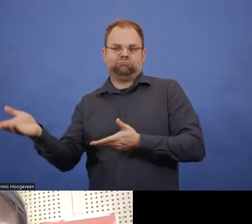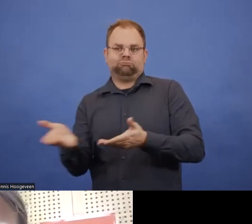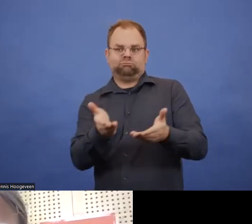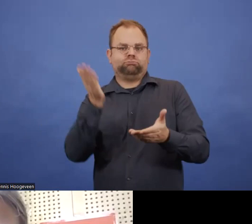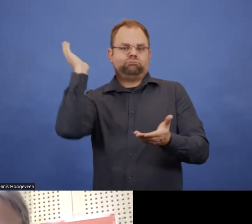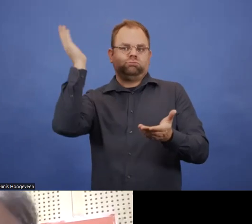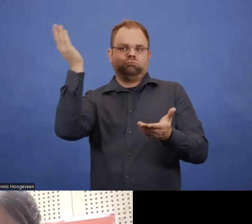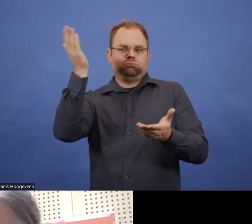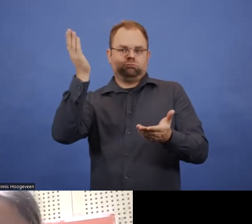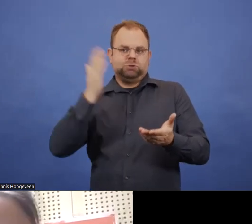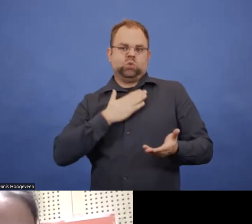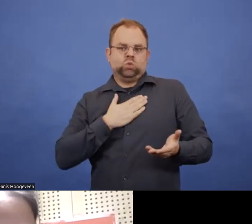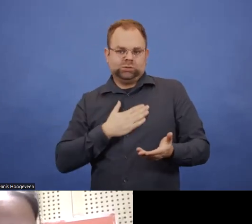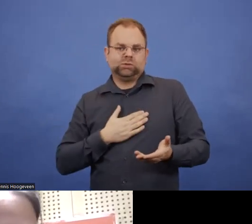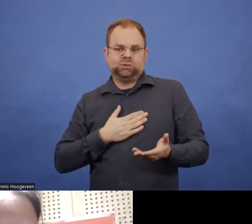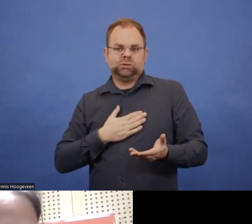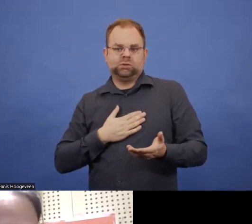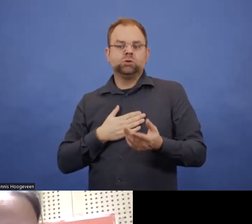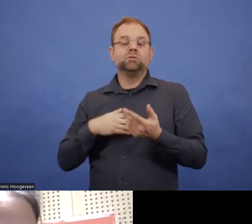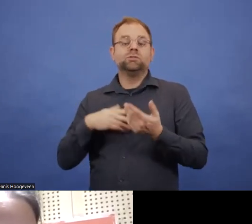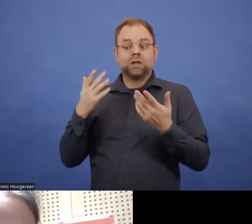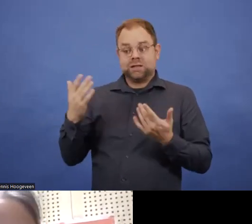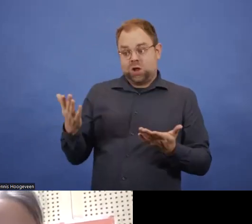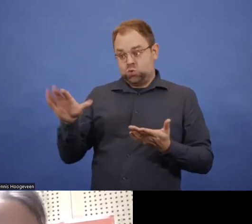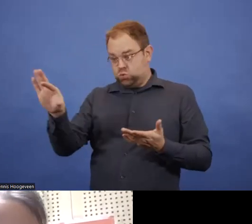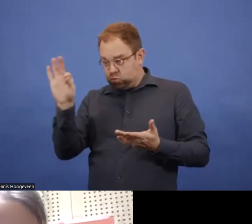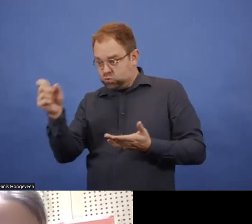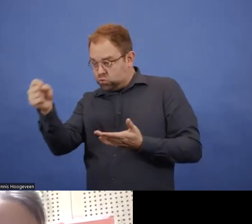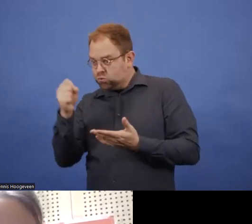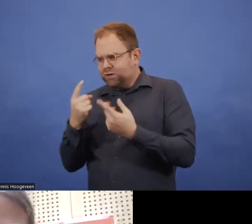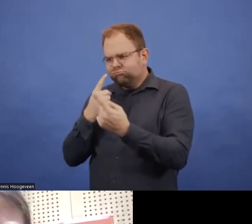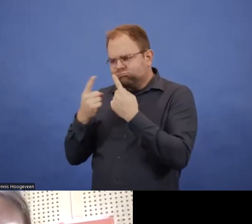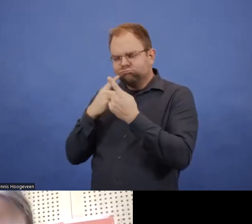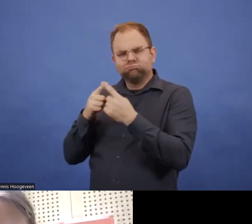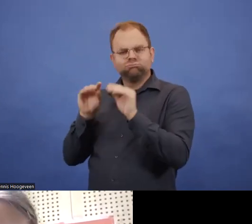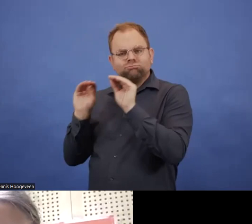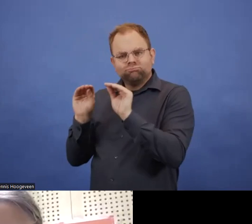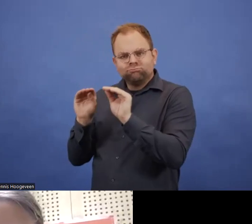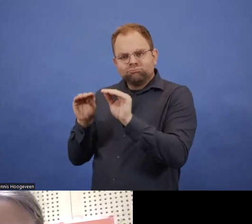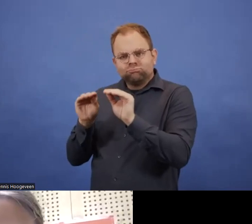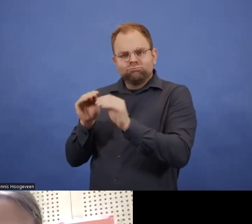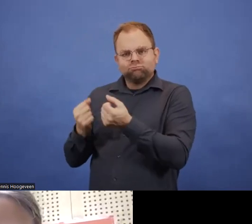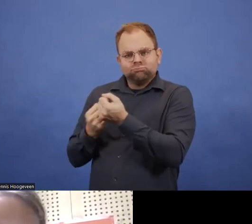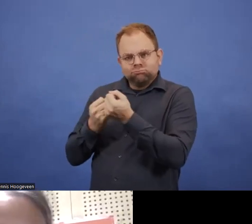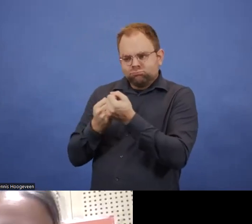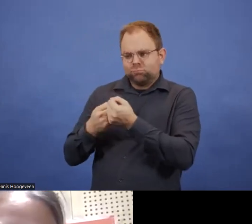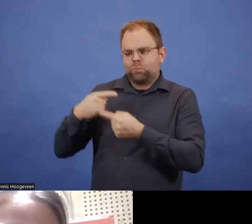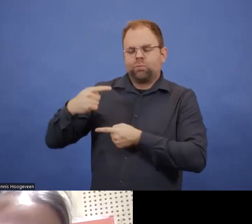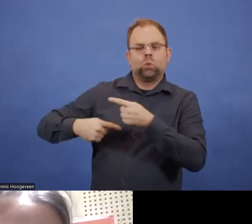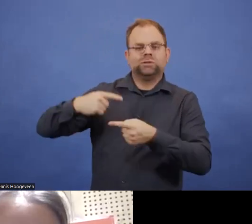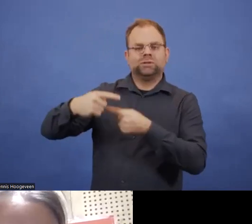hablar libremente en público. Eso es solamente para darte una idea sobre